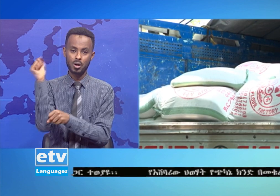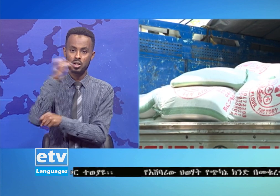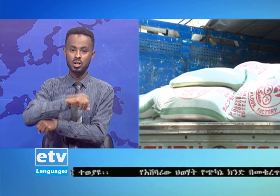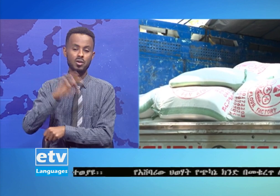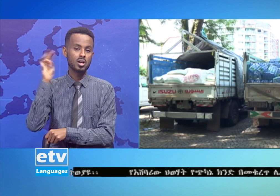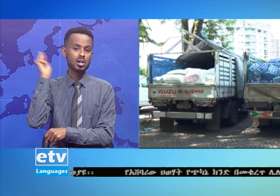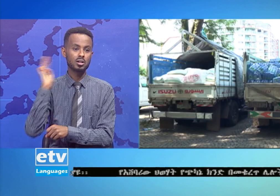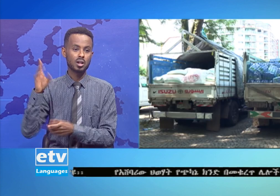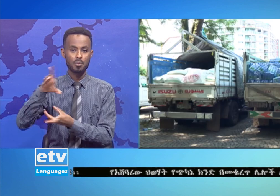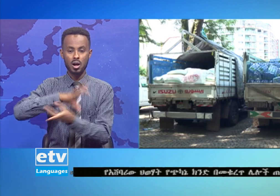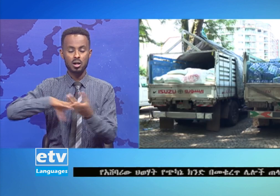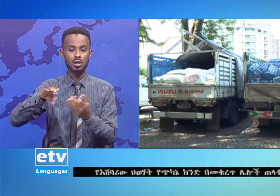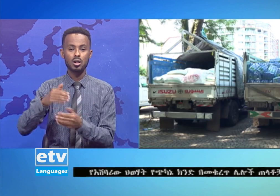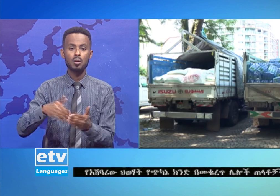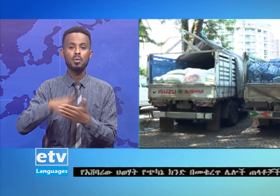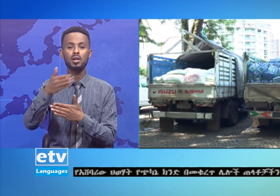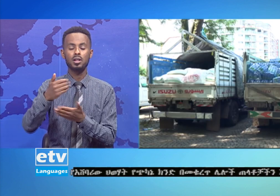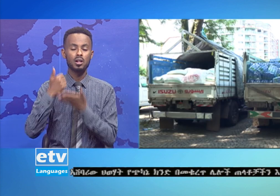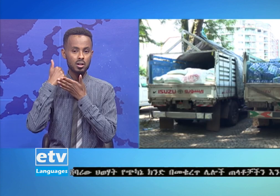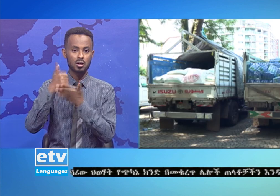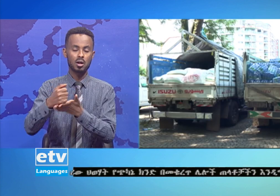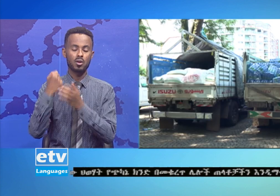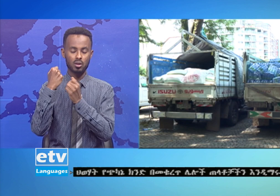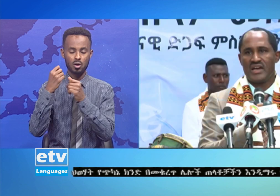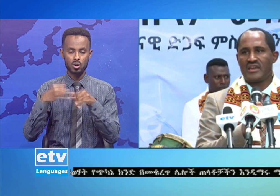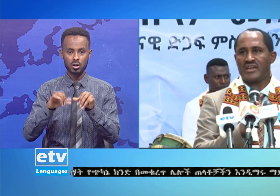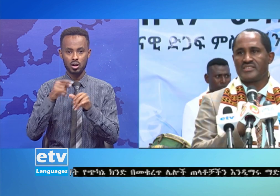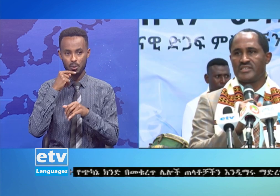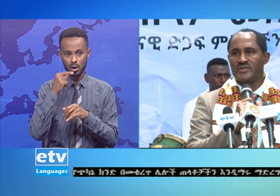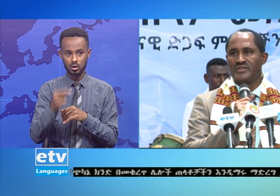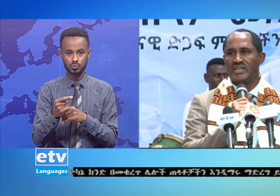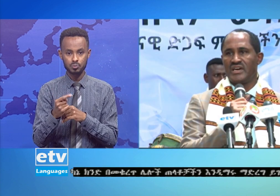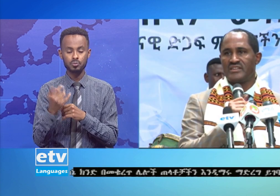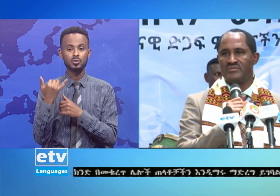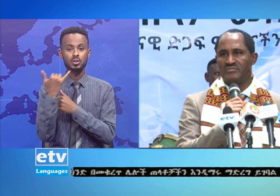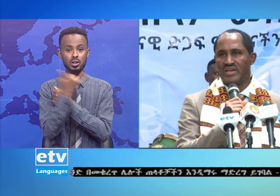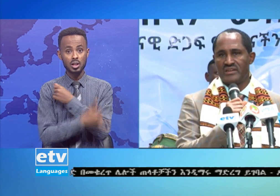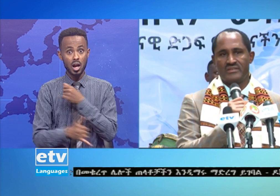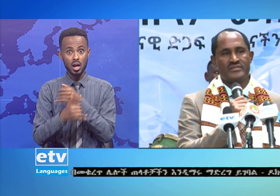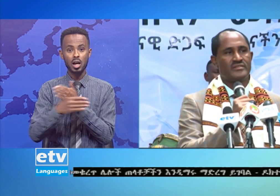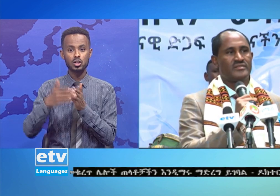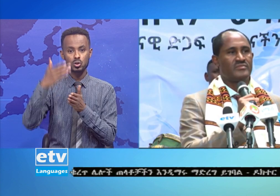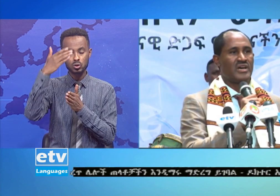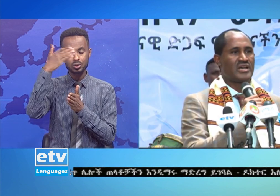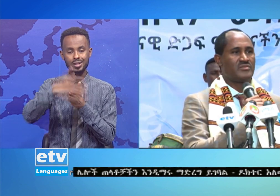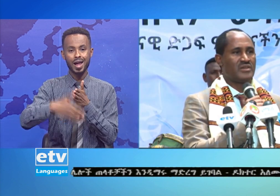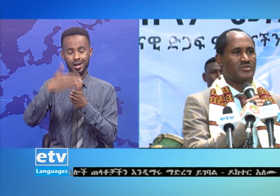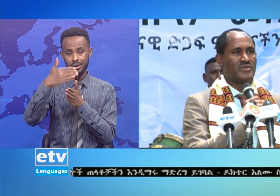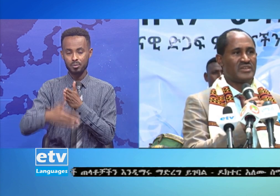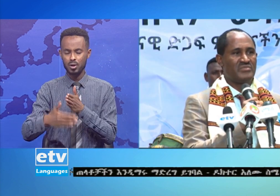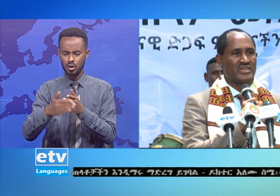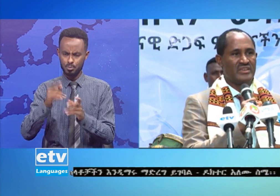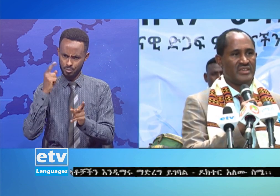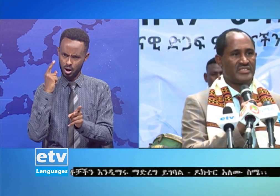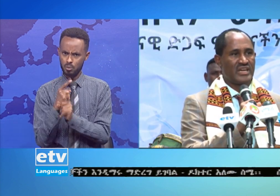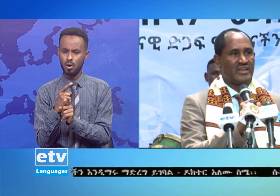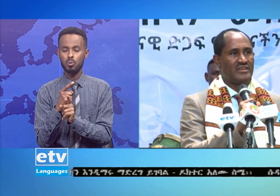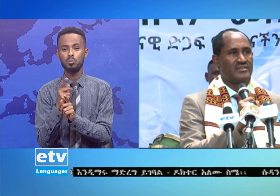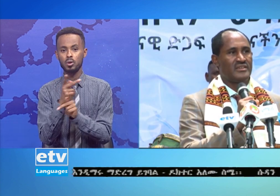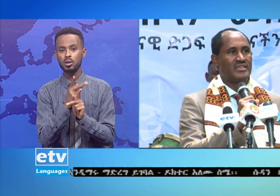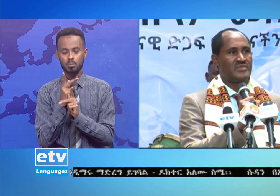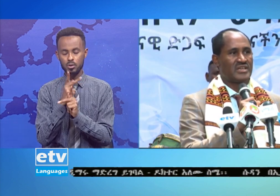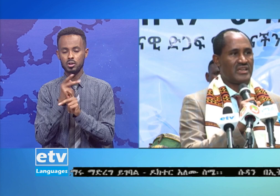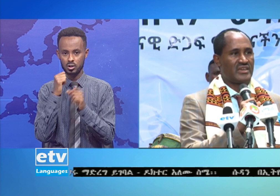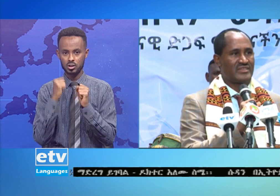የሲዳማ ክልል በቀጣይ ድጋፉን አጠናክሮ ይቀጥላል ብለዋል። የሀገራችን ዳር ድንበር በአግባቡ መጠበቅ